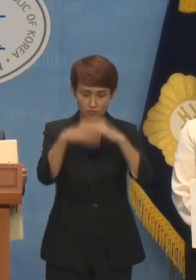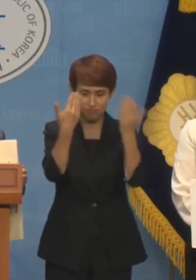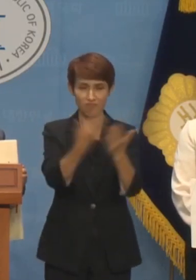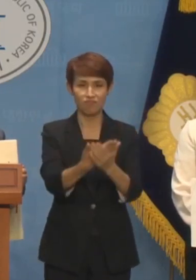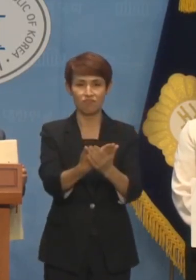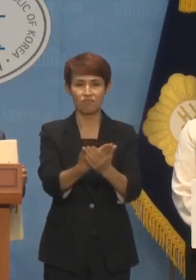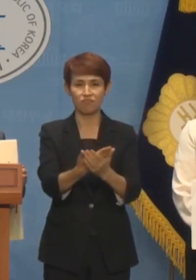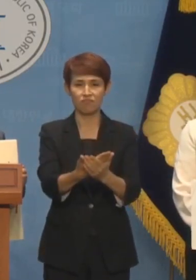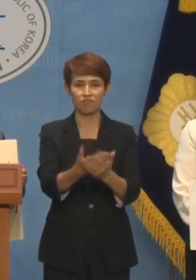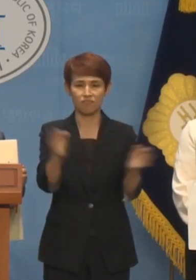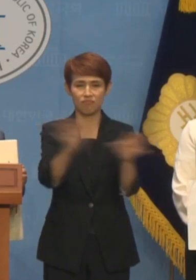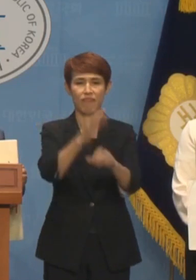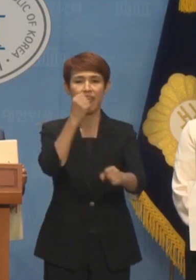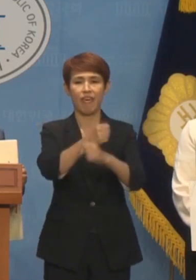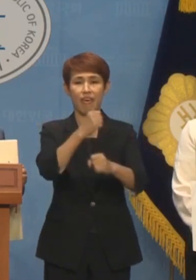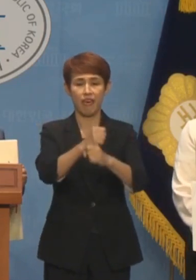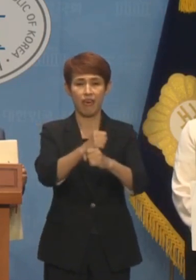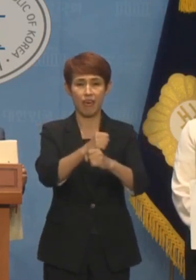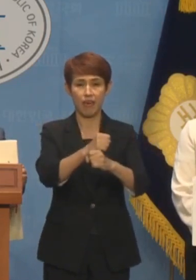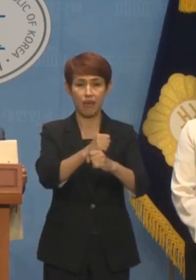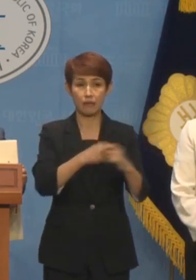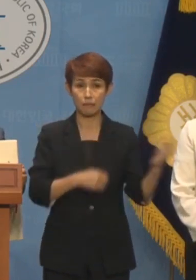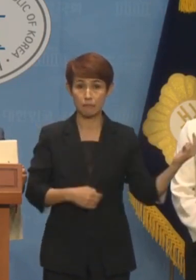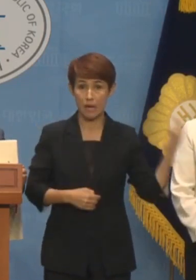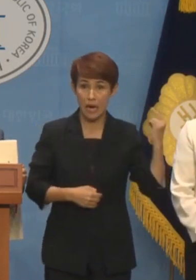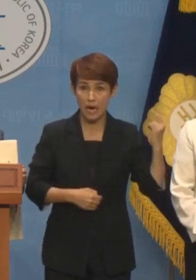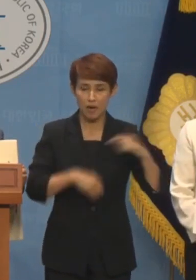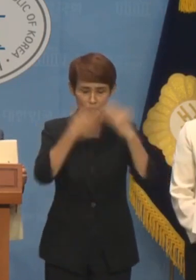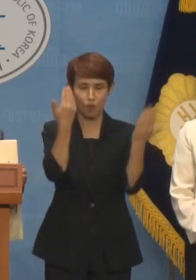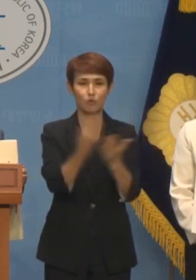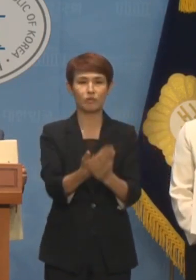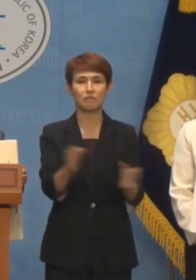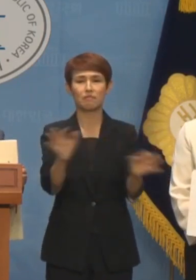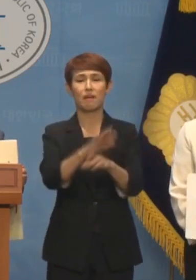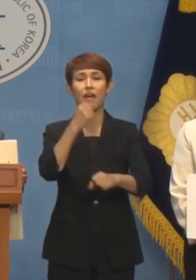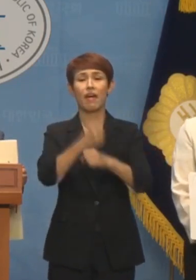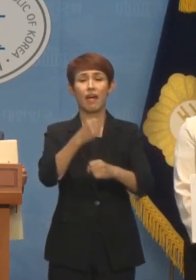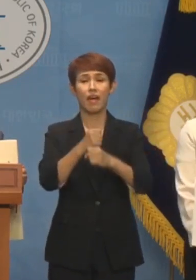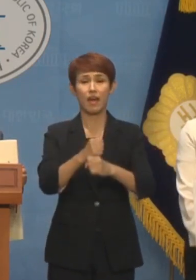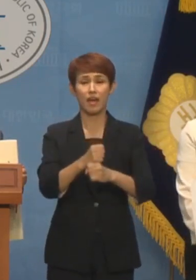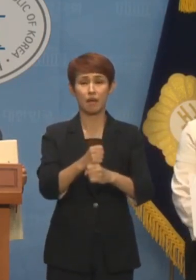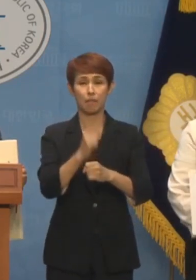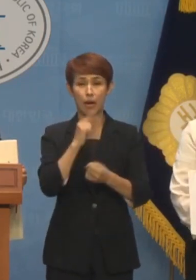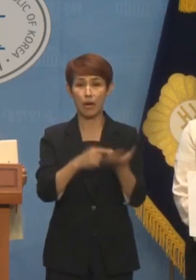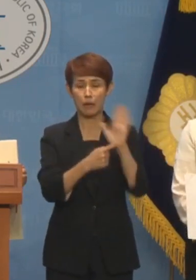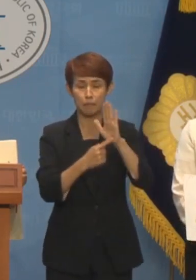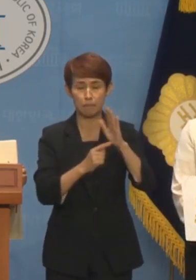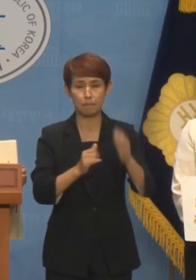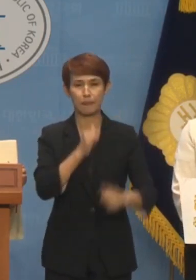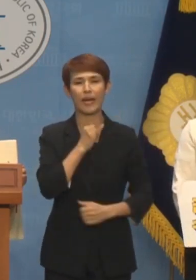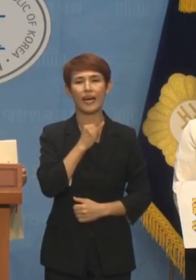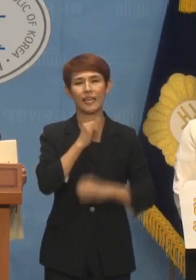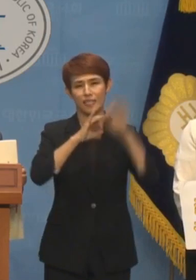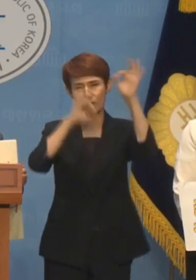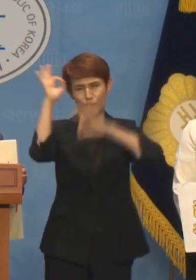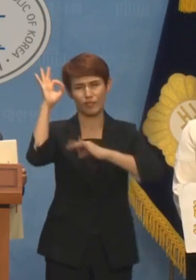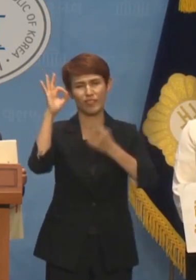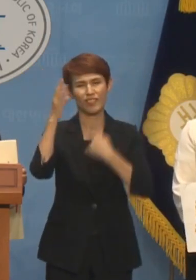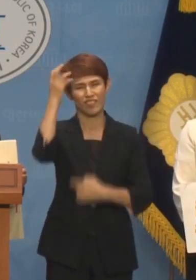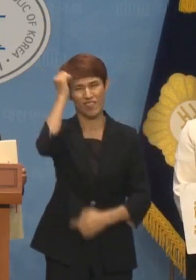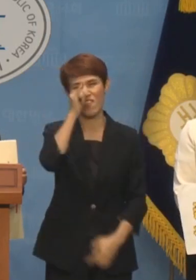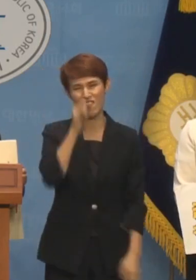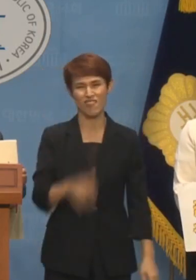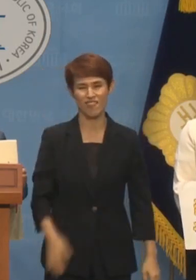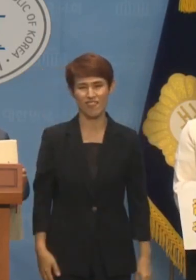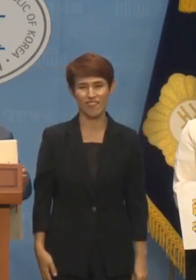놀라서 전면 백지화하겠습니다라고 당황해서 말을 바꿨던 기억이 생생합니다. 오늘 우리 오마이TV,